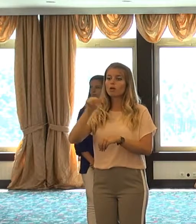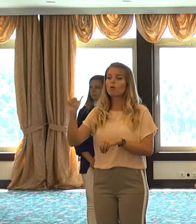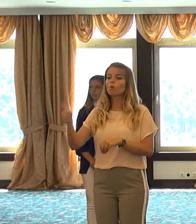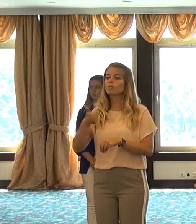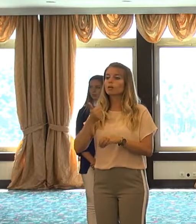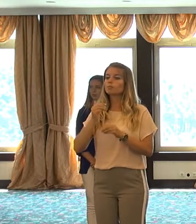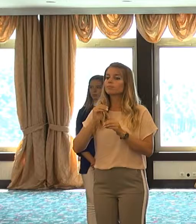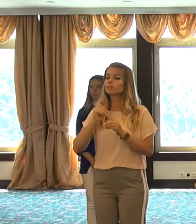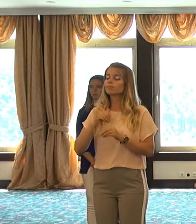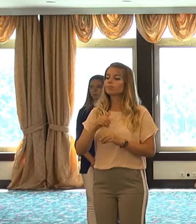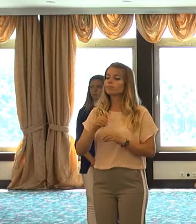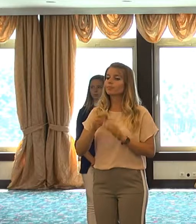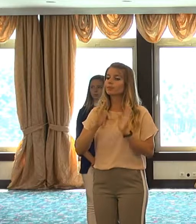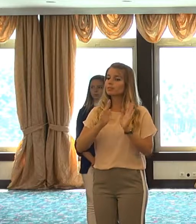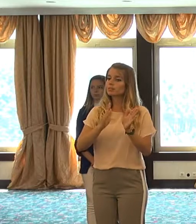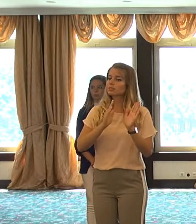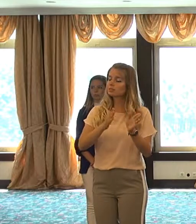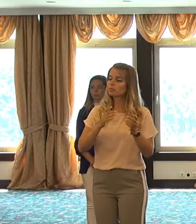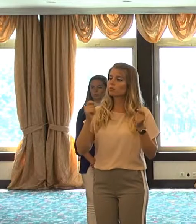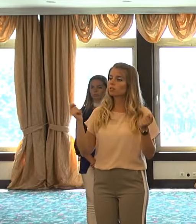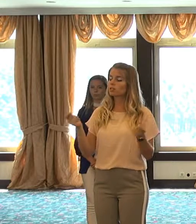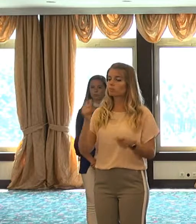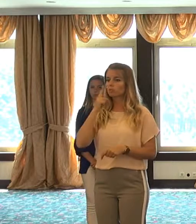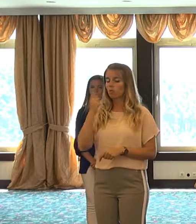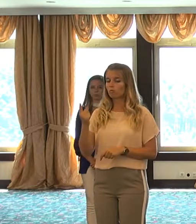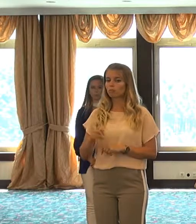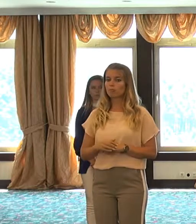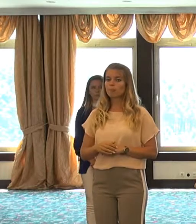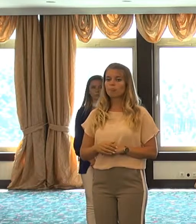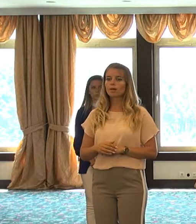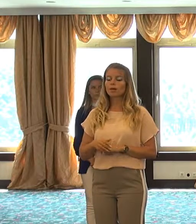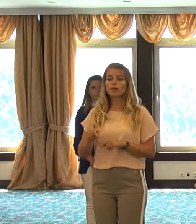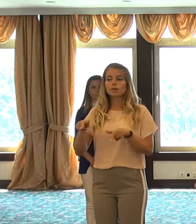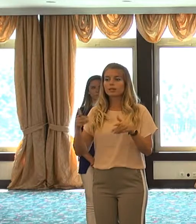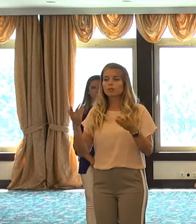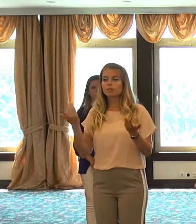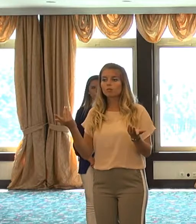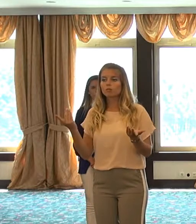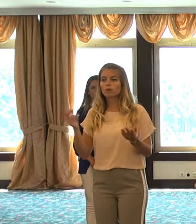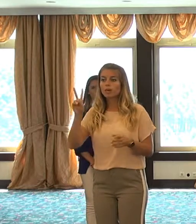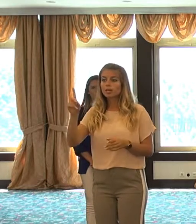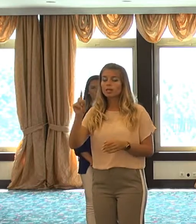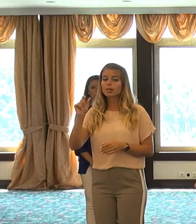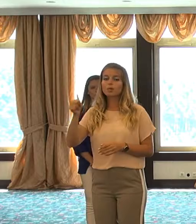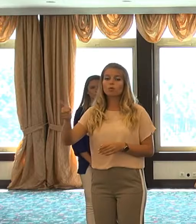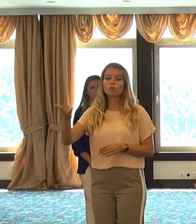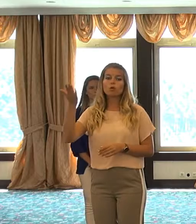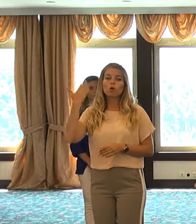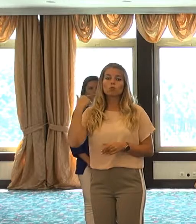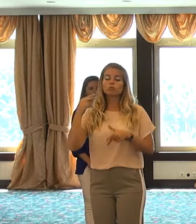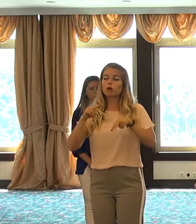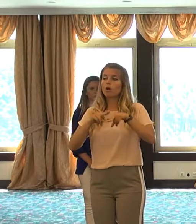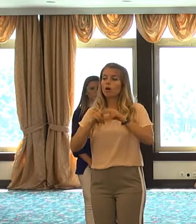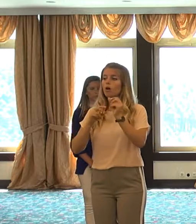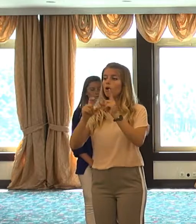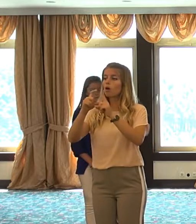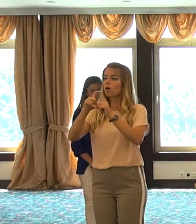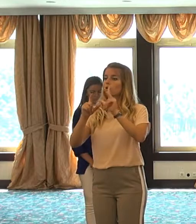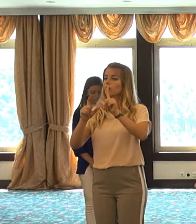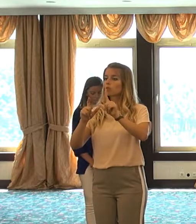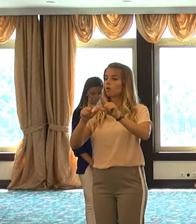aldığımızı ve bir şeyleri değiştirmeye başladığımızı gördük. Gelinen noktada iki gün önce ben Manisa'da, Kodla Manisa diye bir